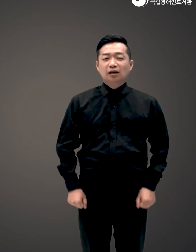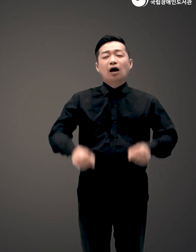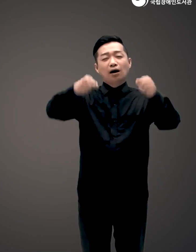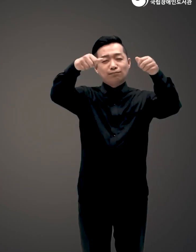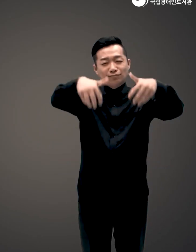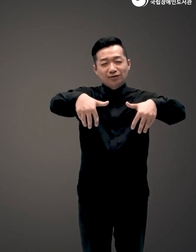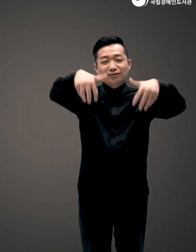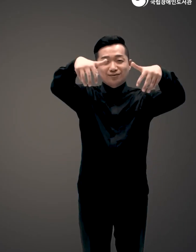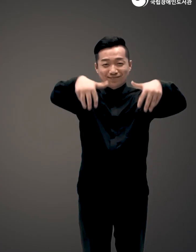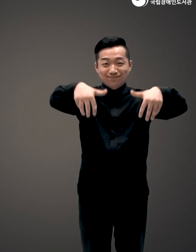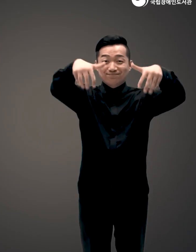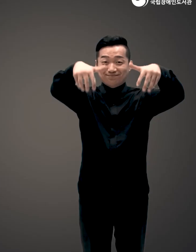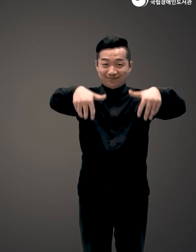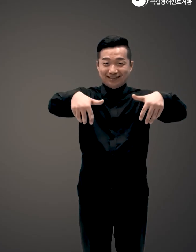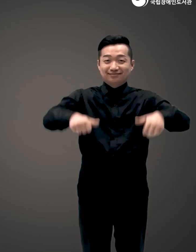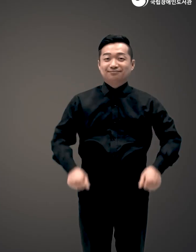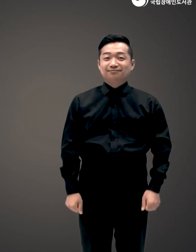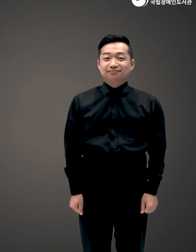비도 맞고